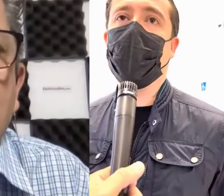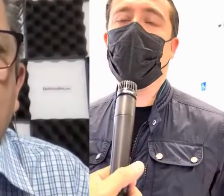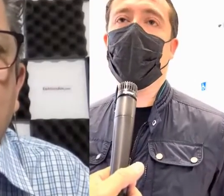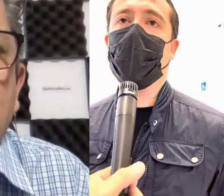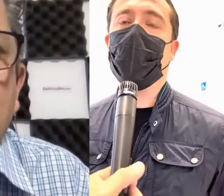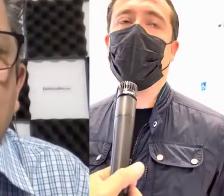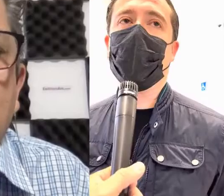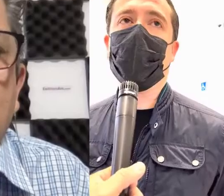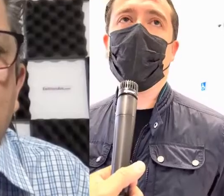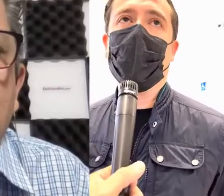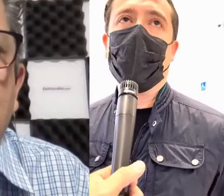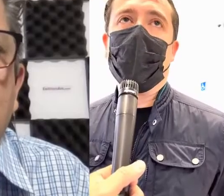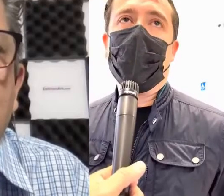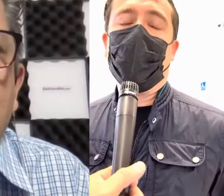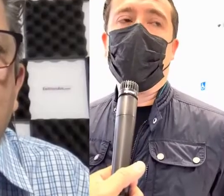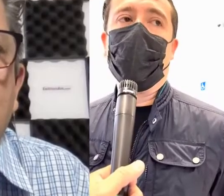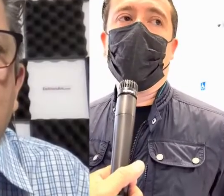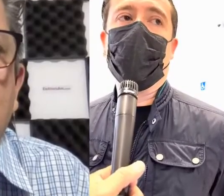hace